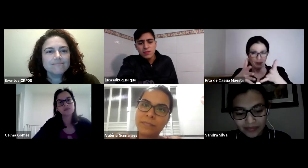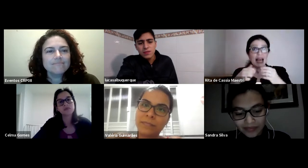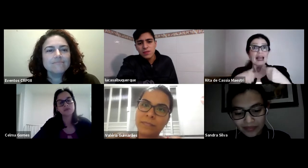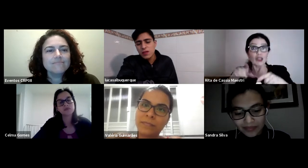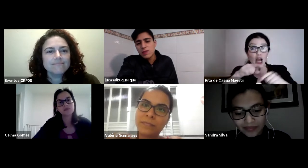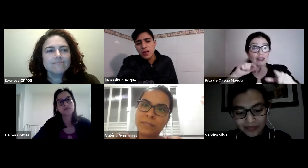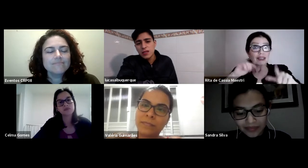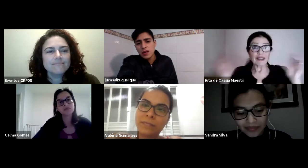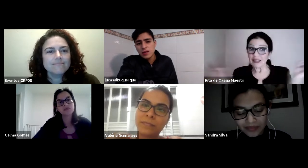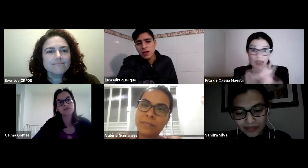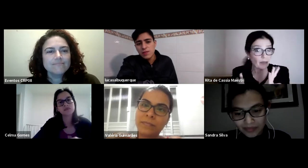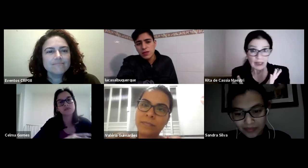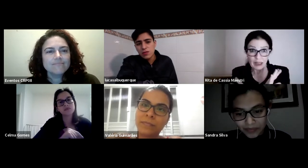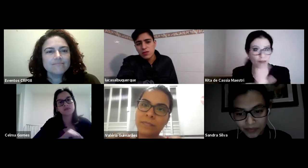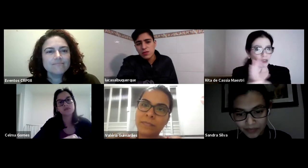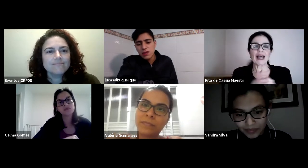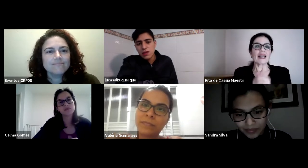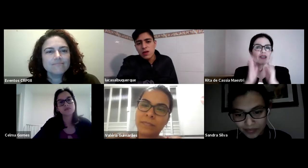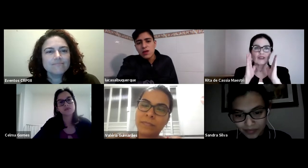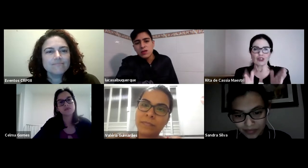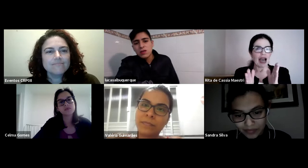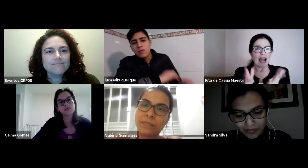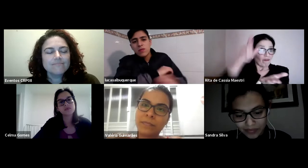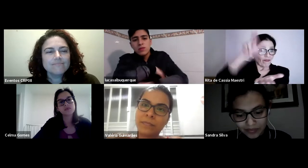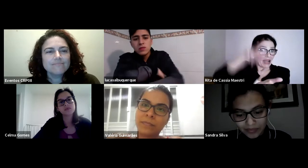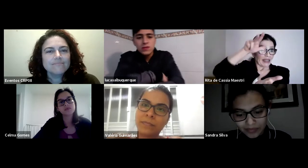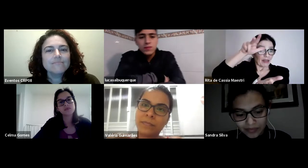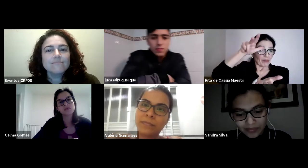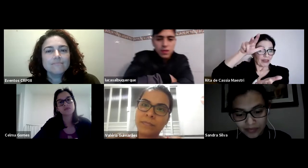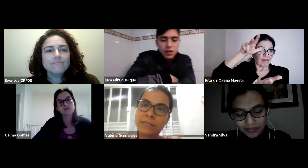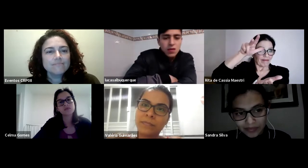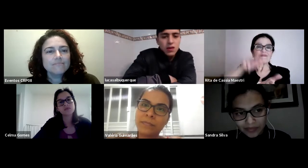vocabulários especializados da área de psicologia. Já estão prontos,